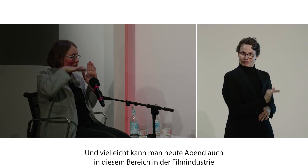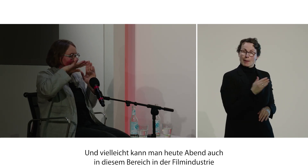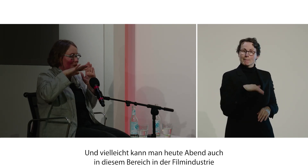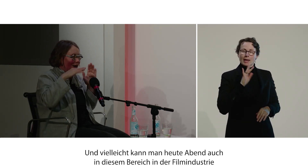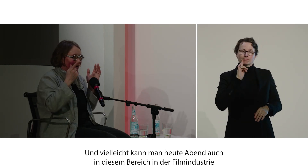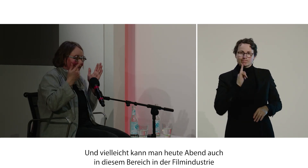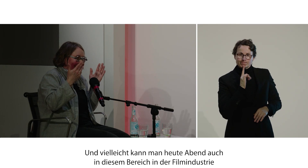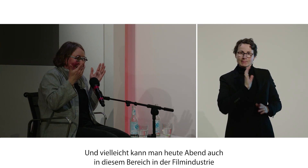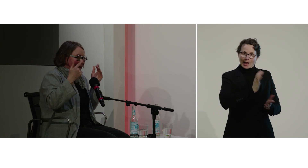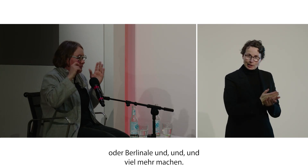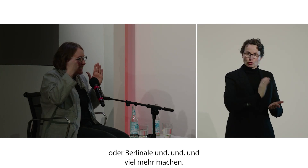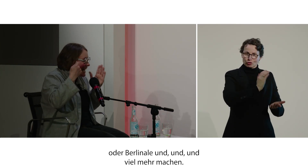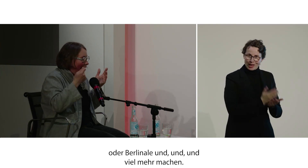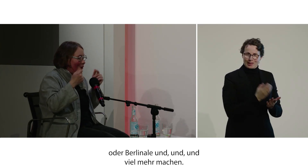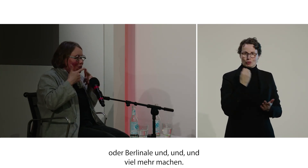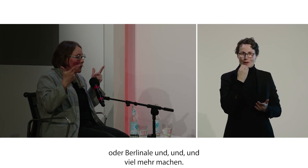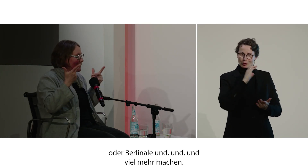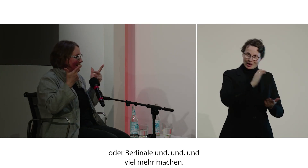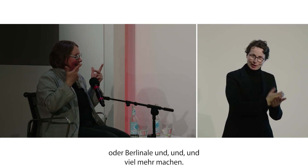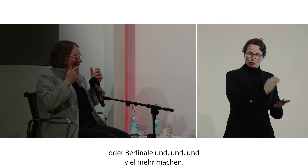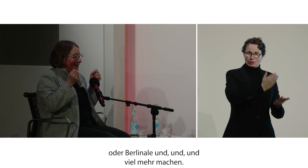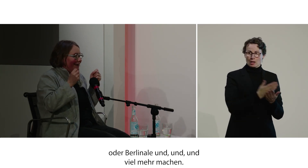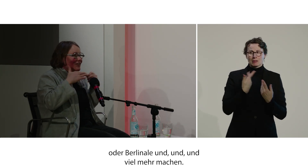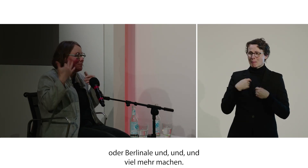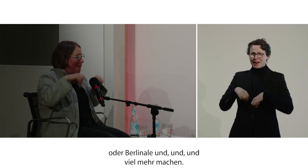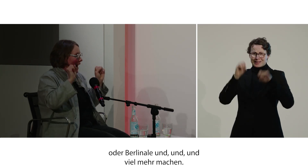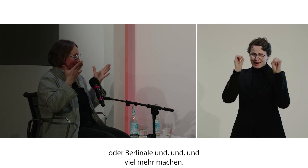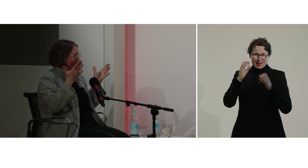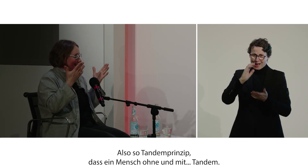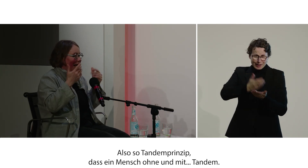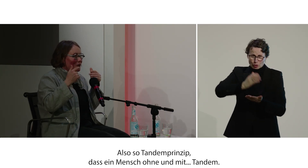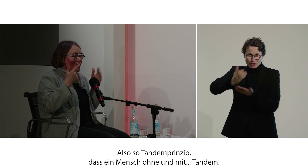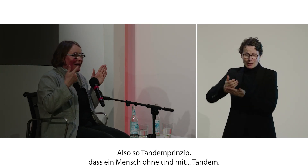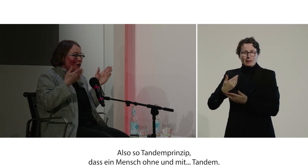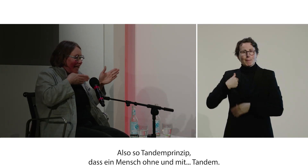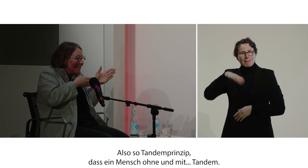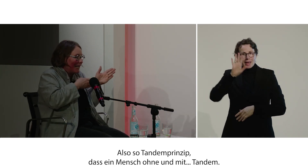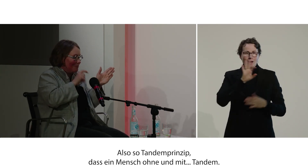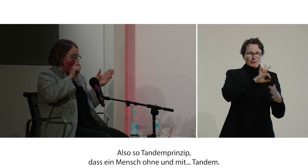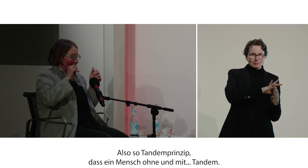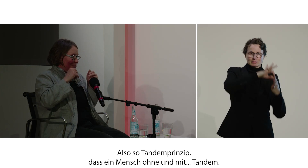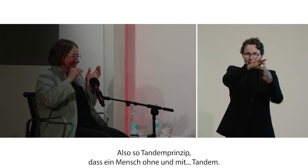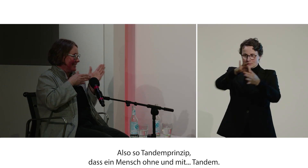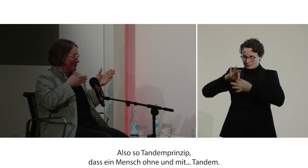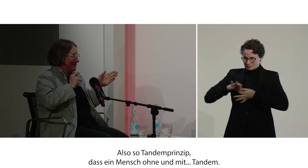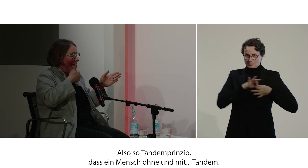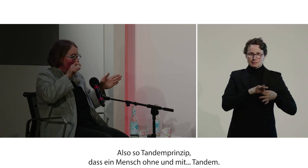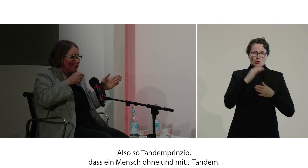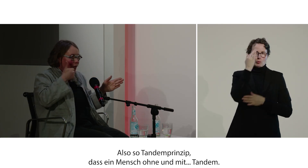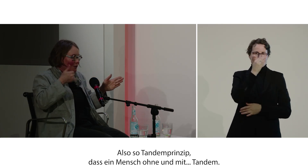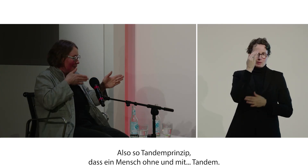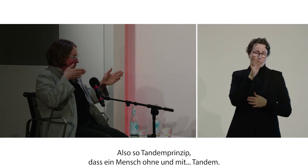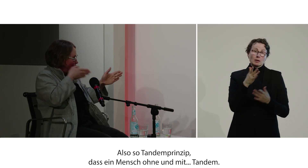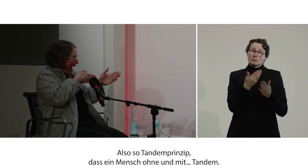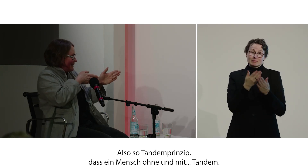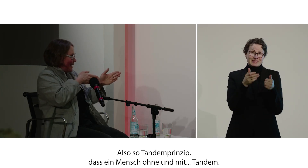Filmindustrie oder Berlinale und und und viel mehr machen. Also so Tandem-Prinzip, dass ein